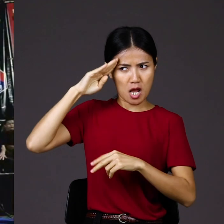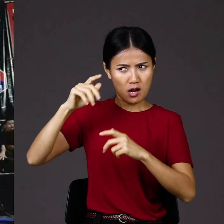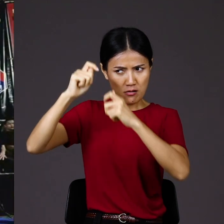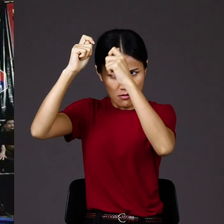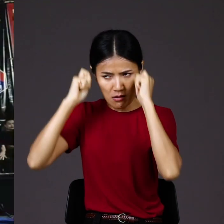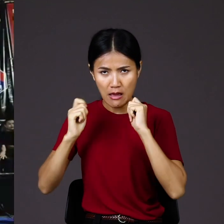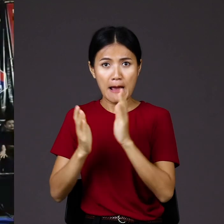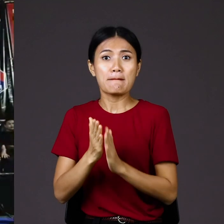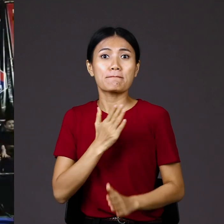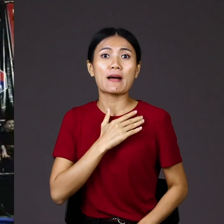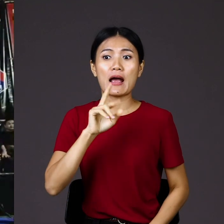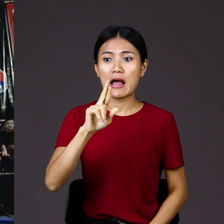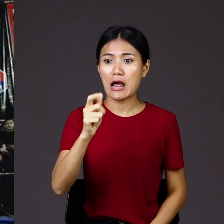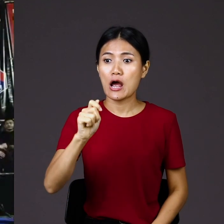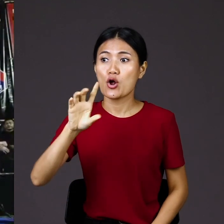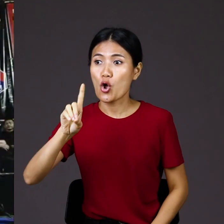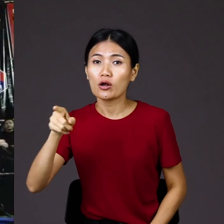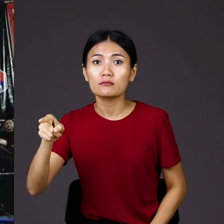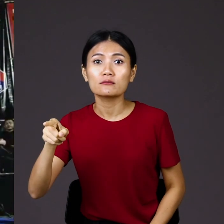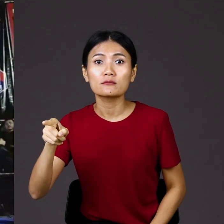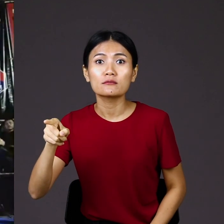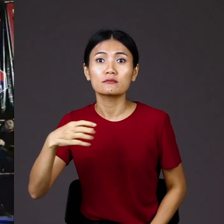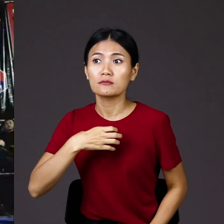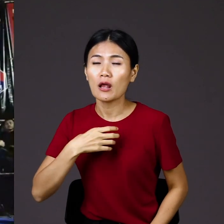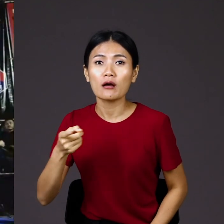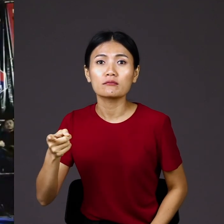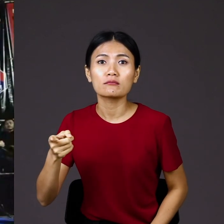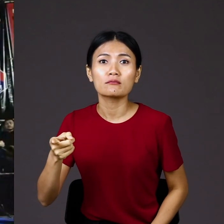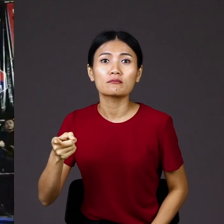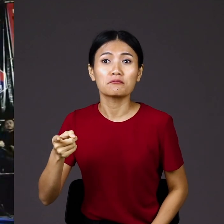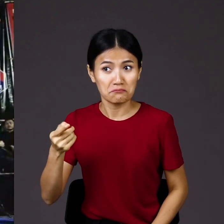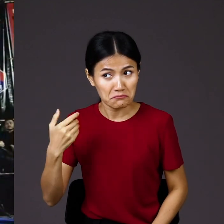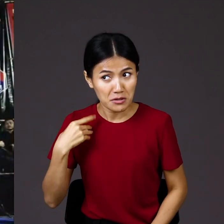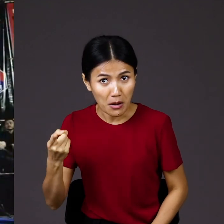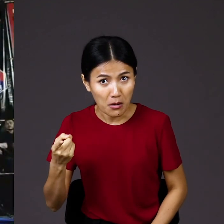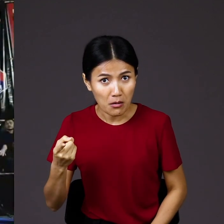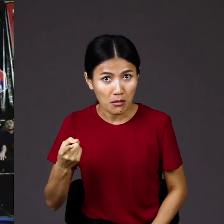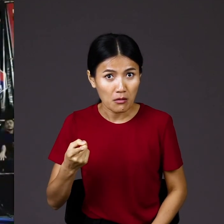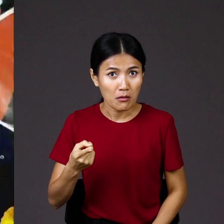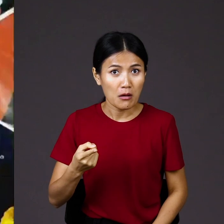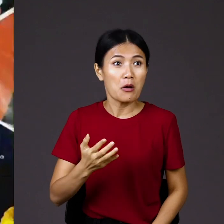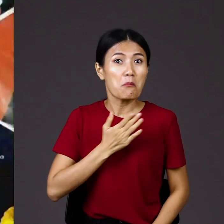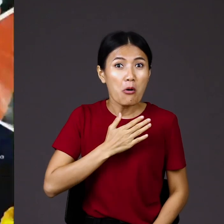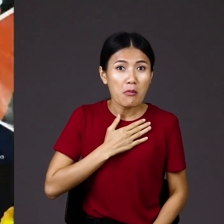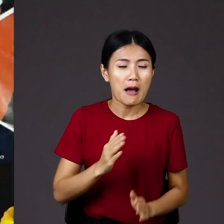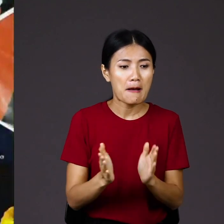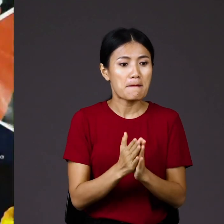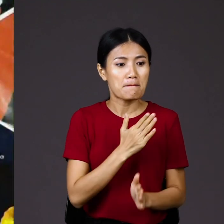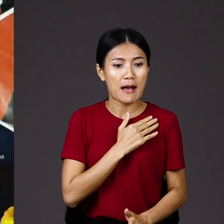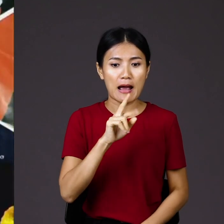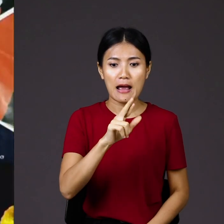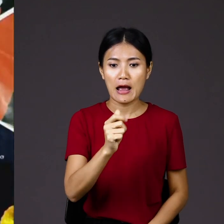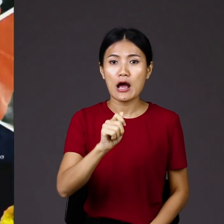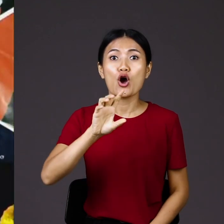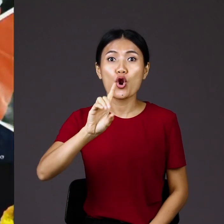ช่าพระรอดไม่เจอครับเจอคดีเดียวที่ศาลรัฐธรรมนูญน็อกเรียบร้อยยุบพรรคตัดสิ